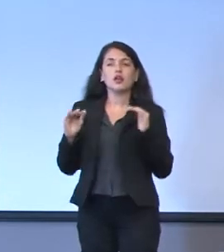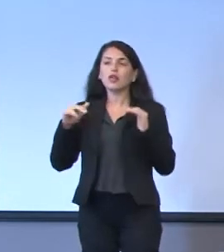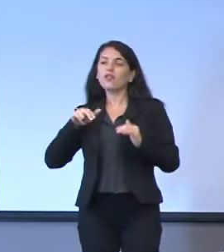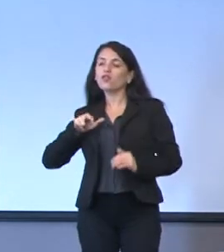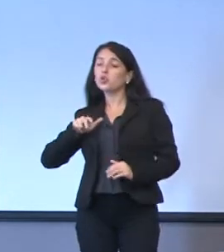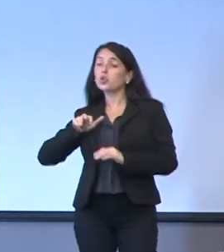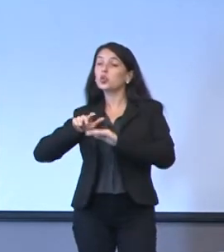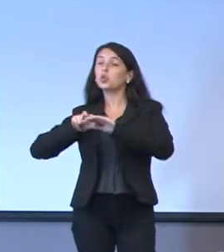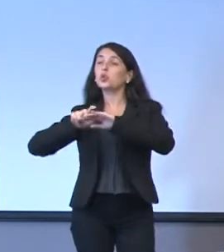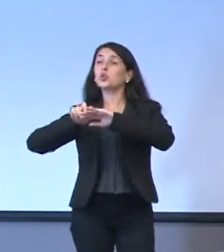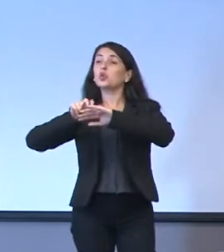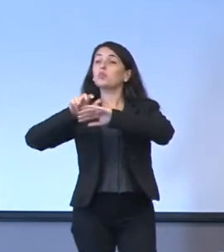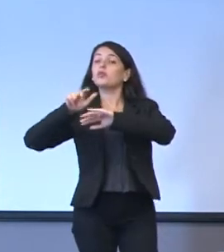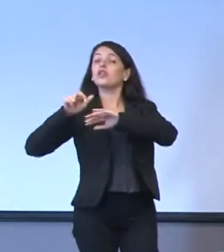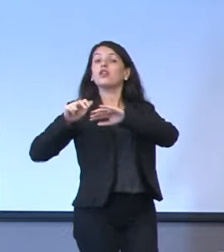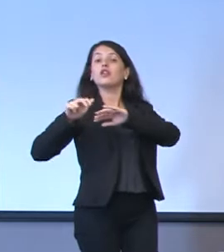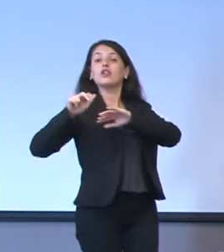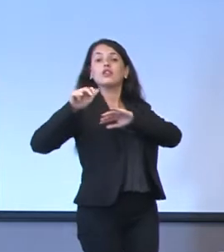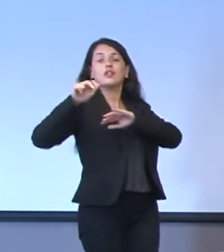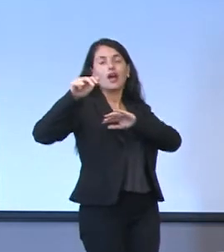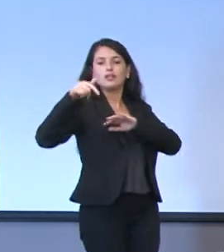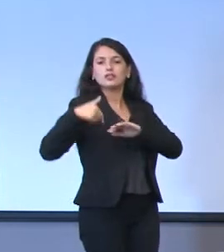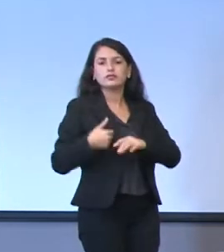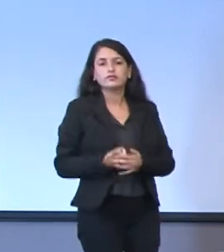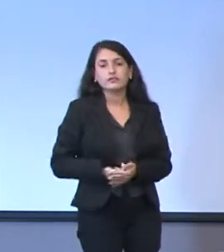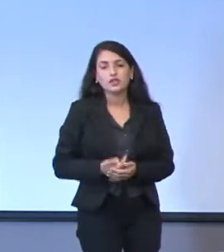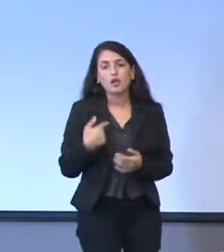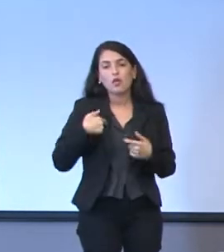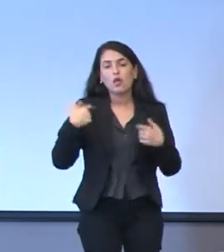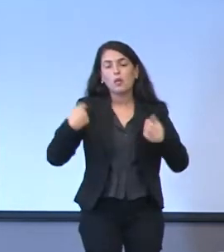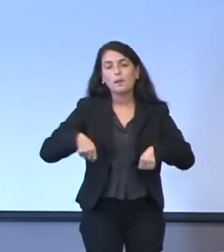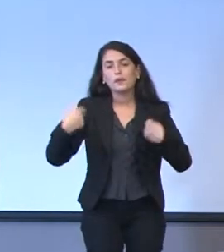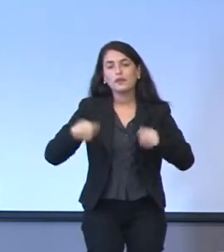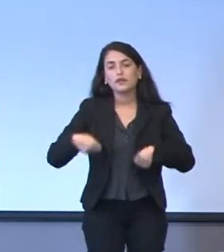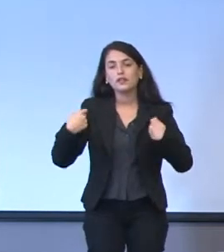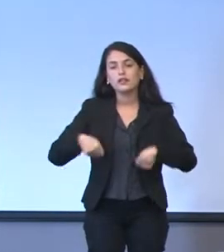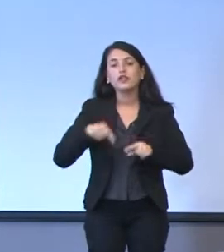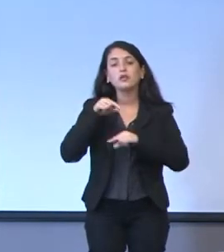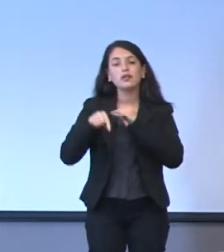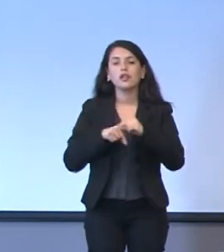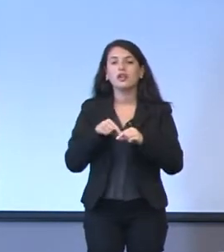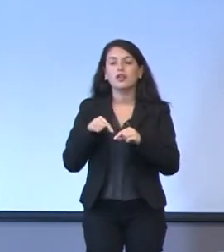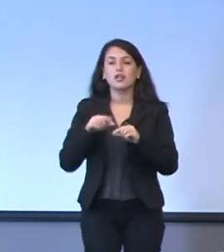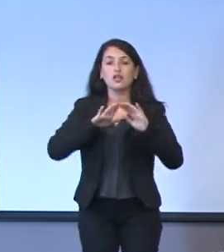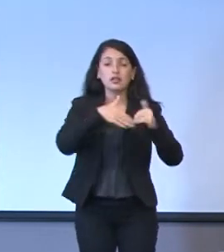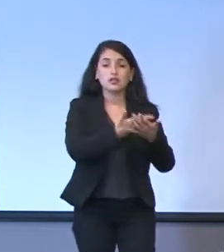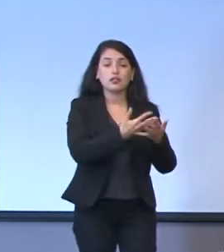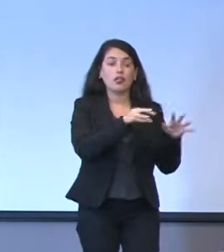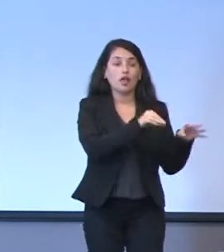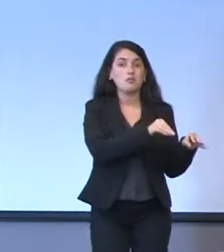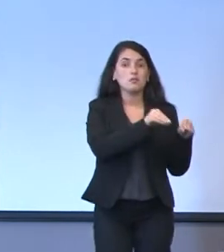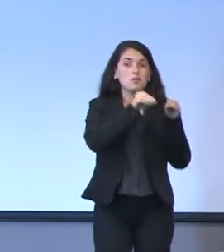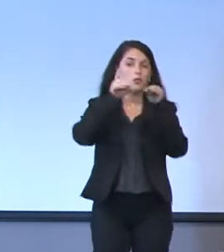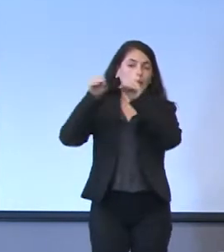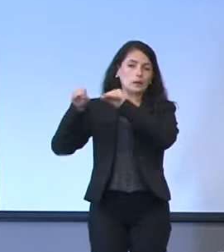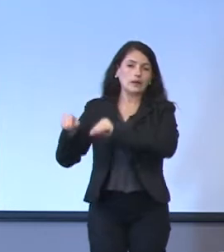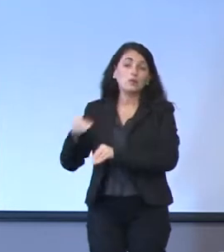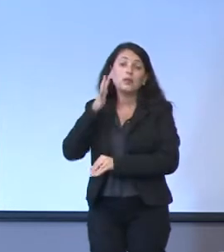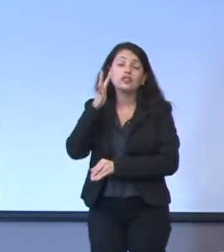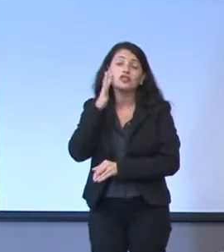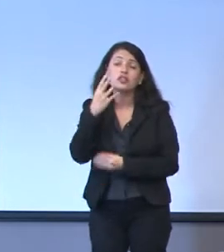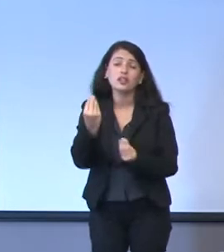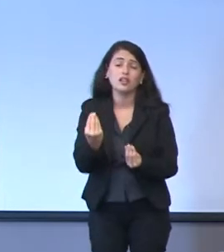Então, eu tive que me mudar de colégio. Vocês imaginem Imaginem